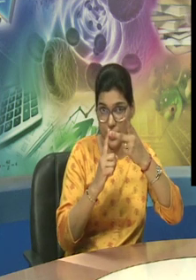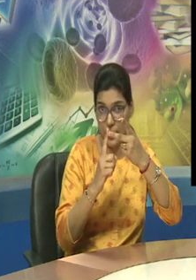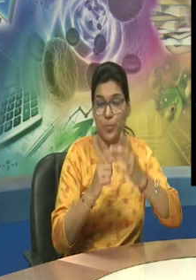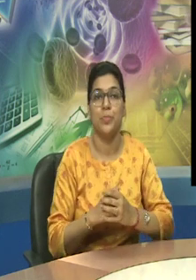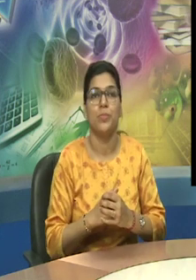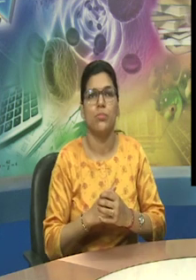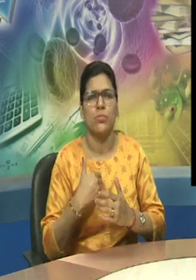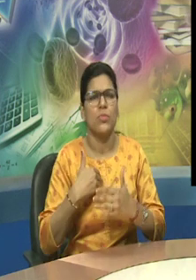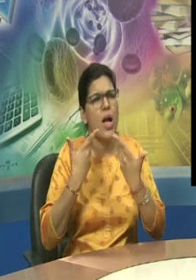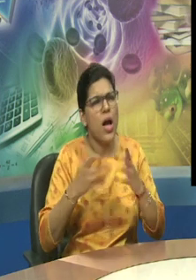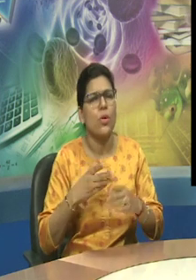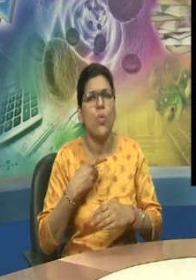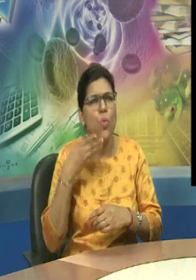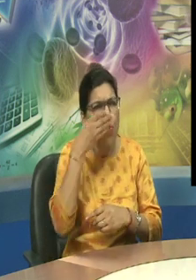व्यक्त करते हैं।